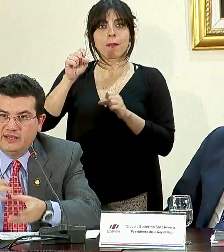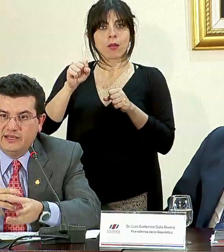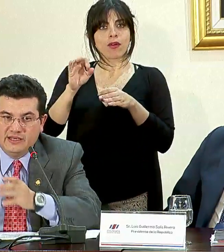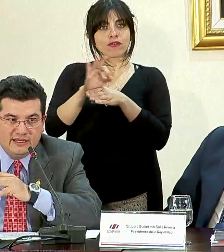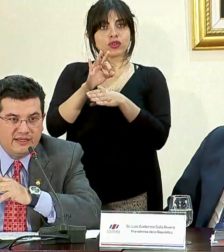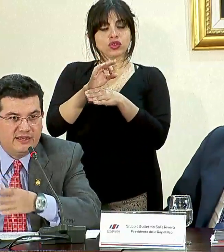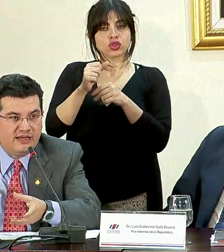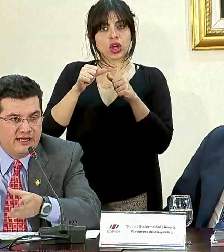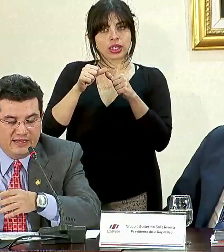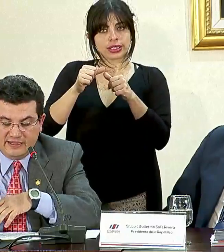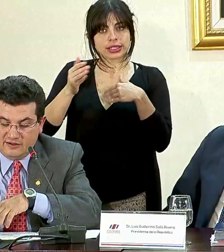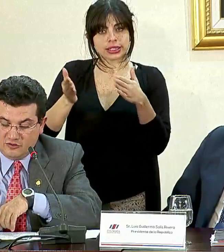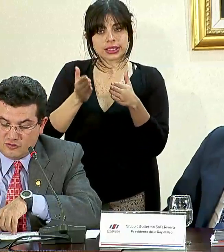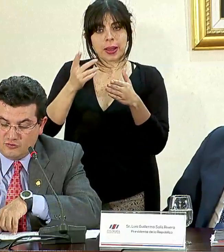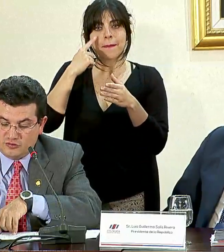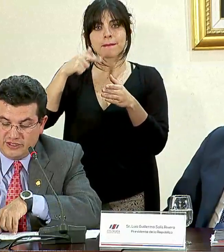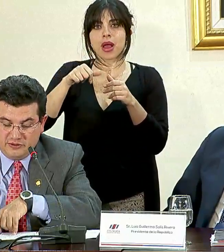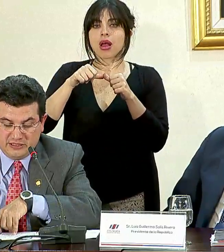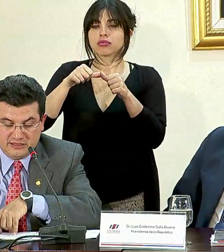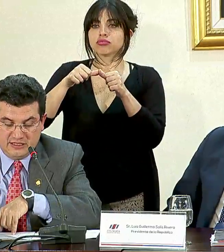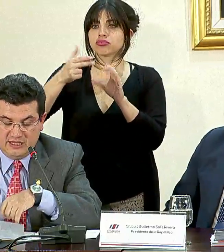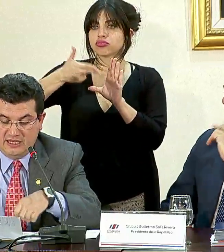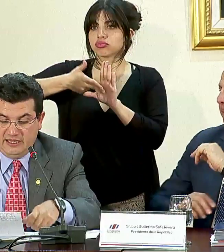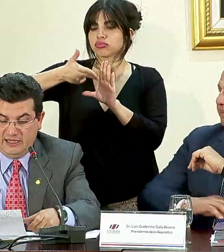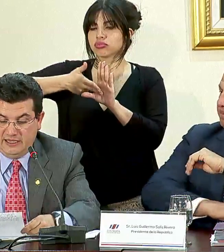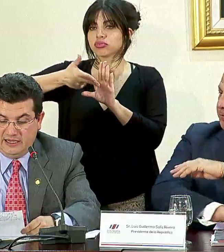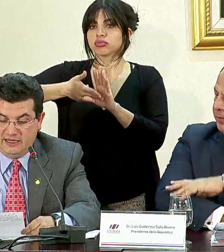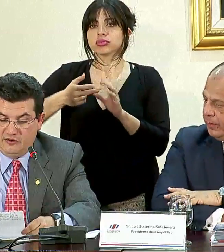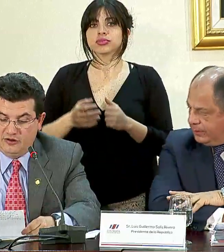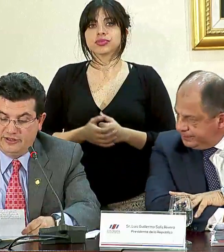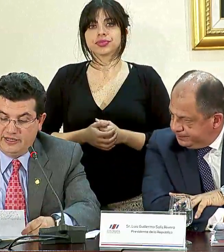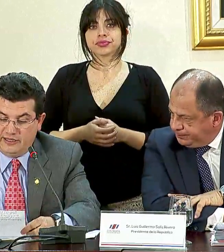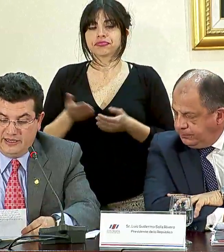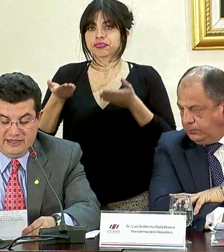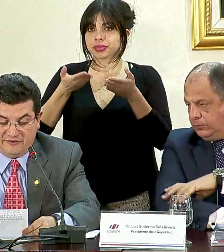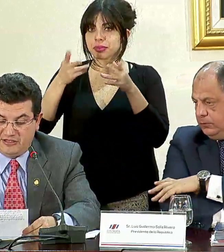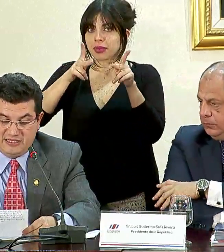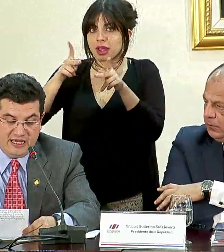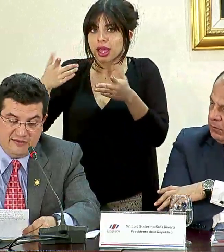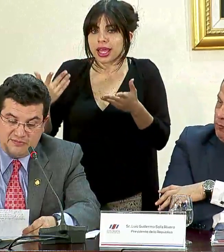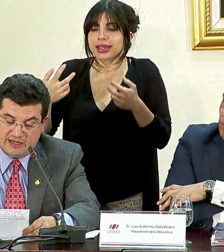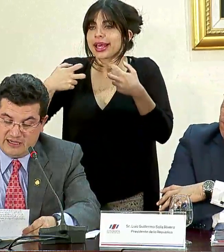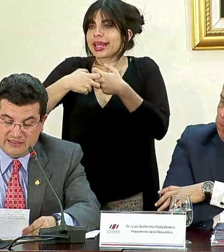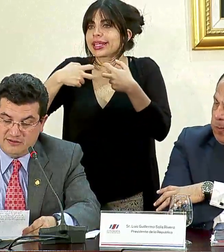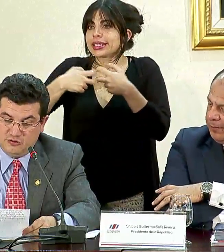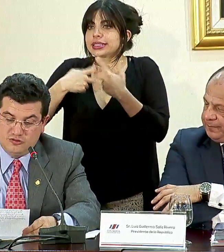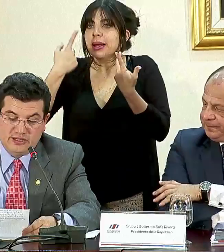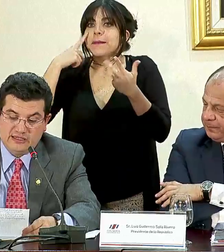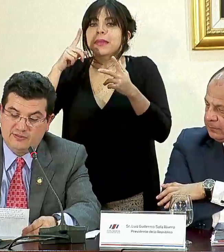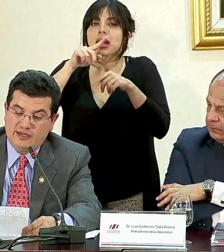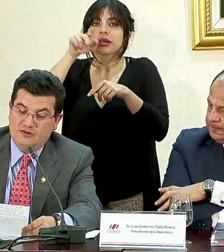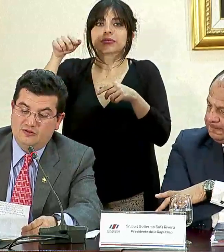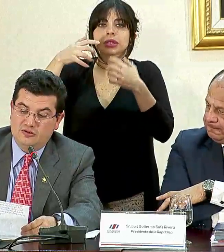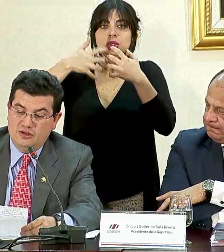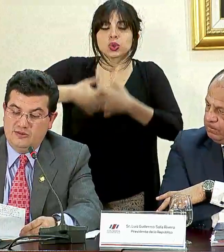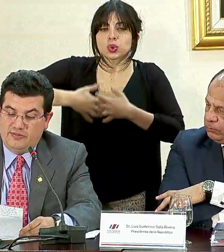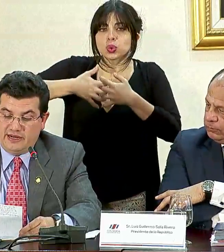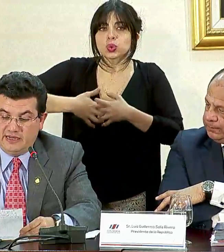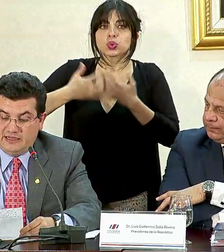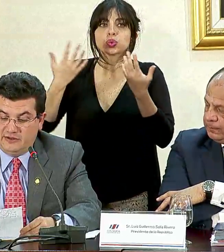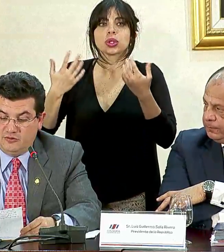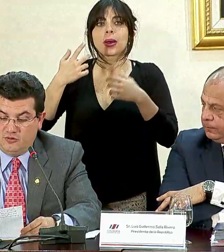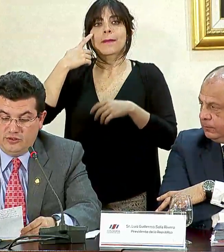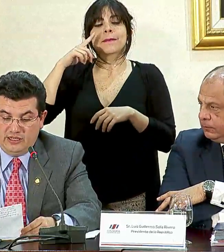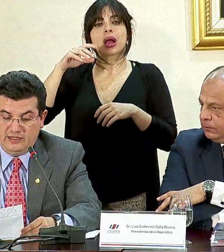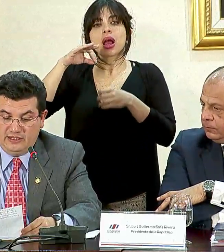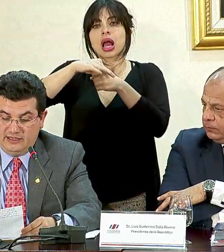tener los combustibles a la orden, electricidad para las industrias, para